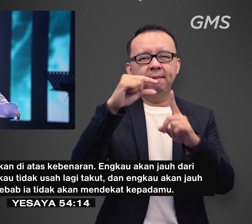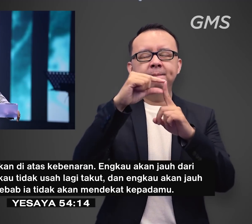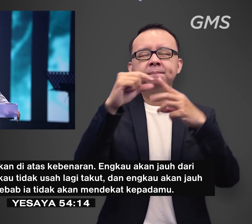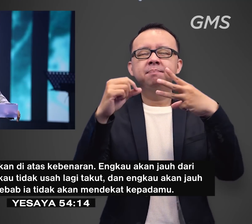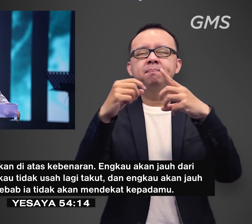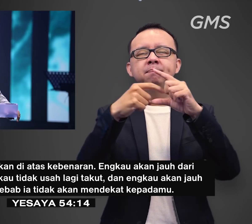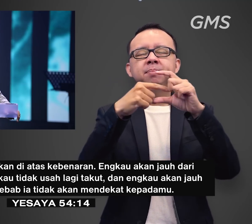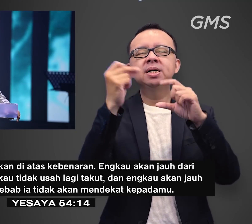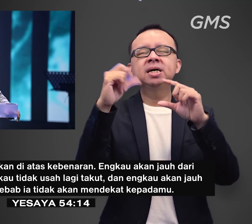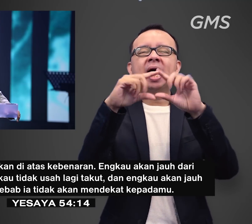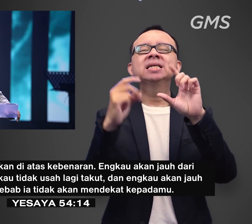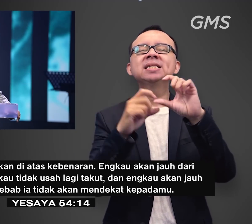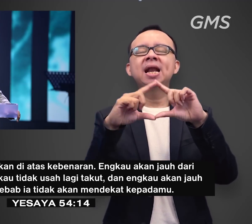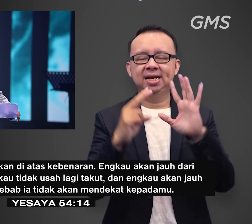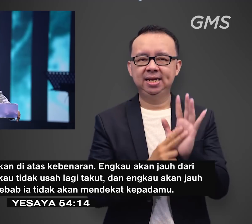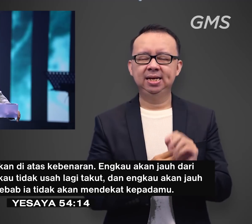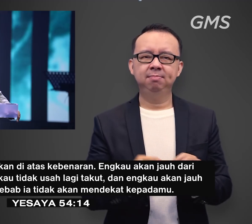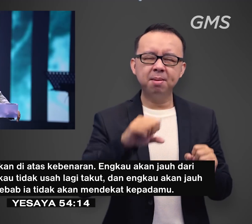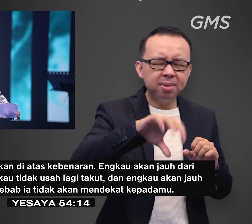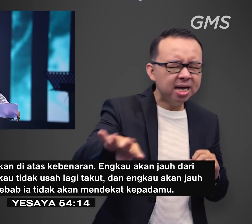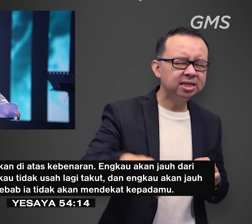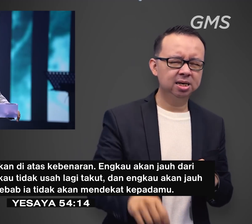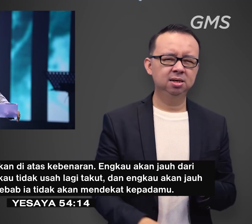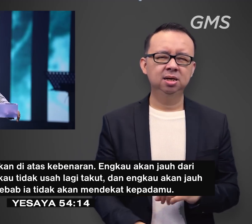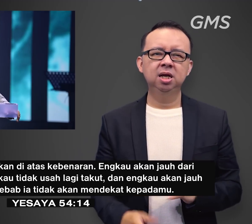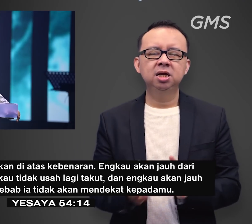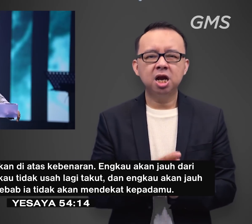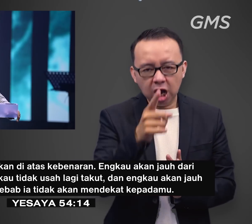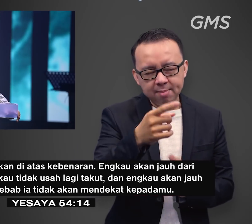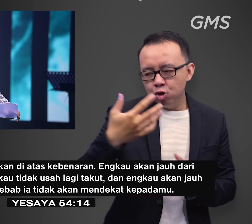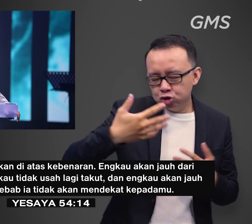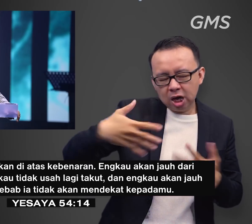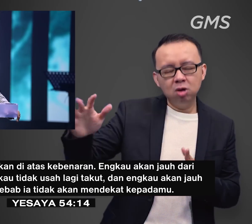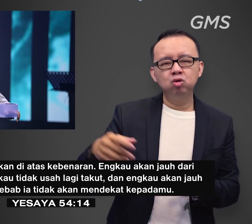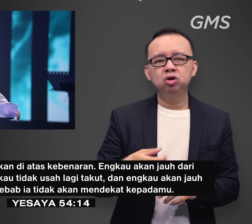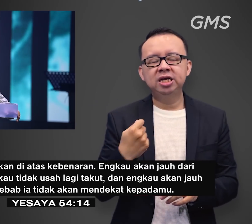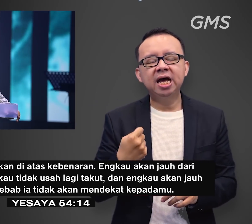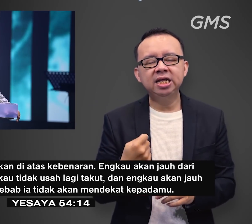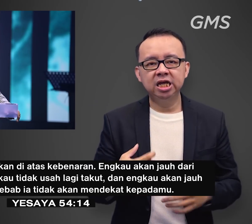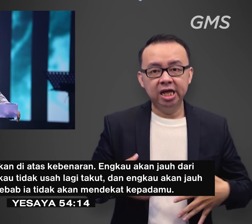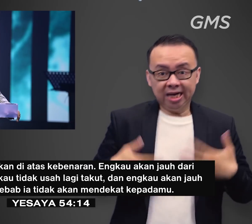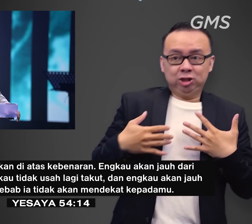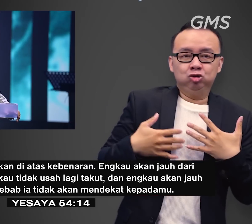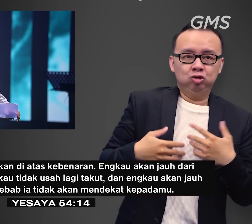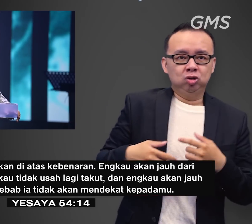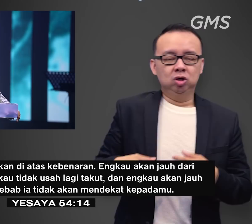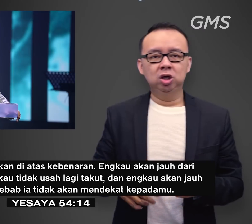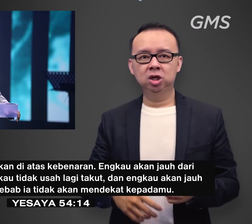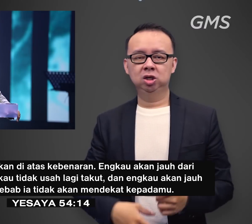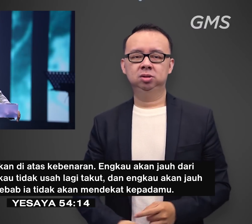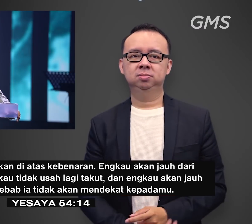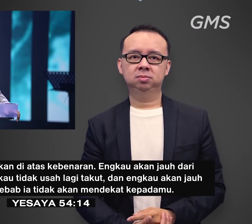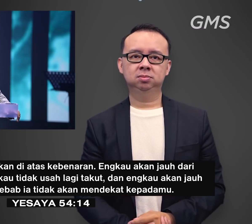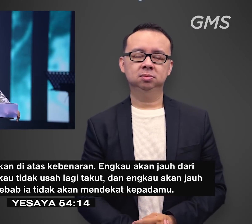tidak usah lagi takut. Dan engkau akan jauh dari kekejutan. Sebab ia tidak akan